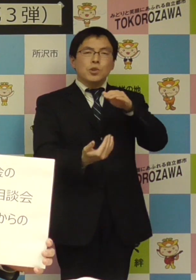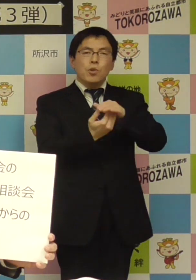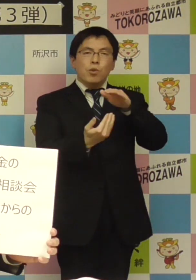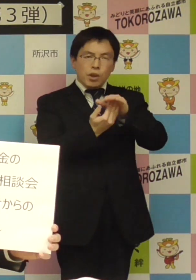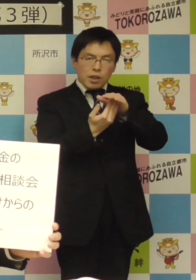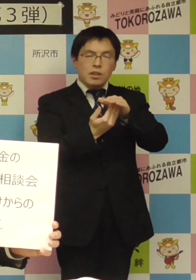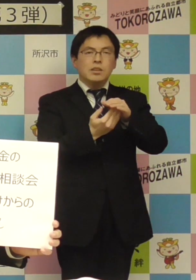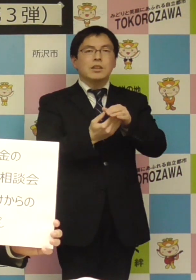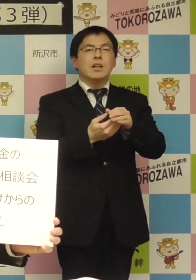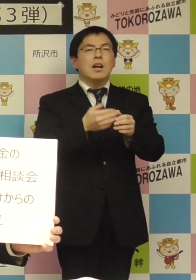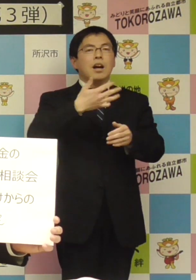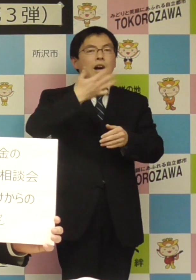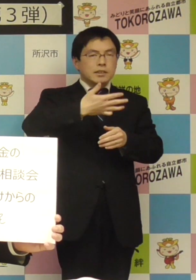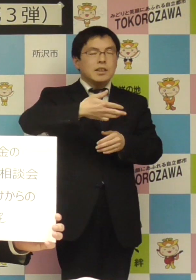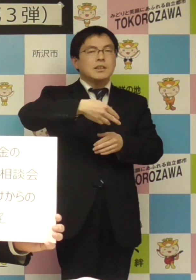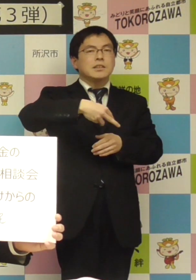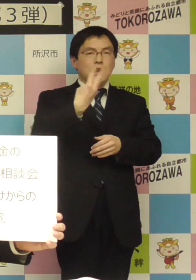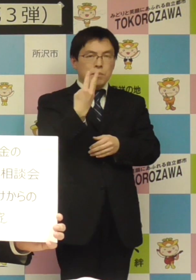で